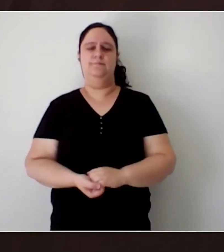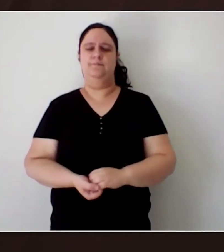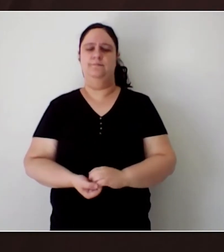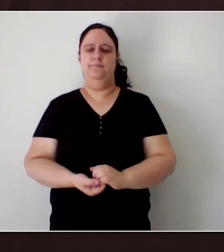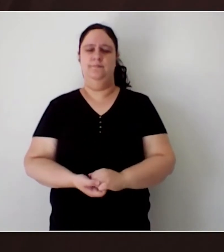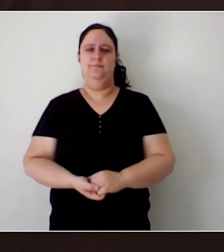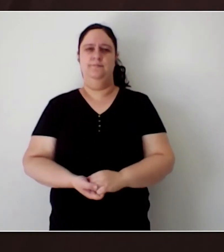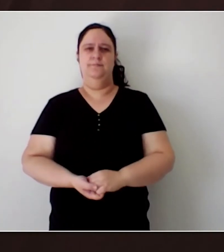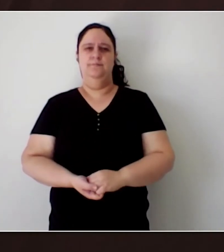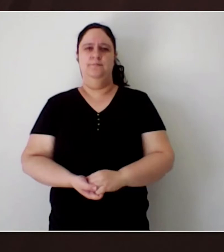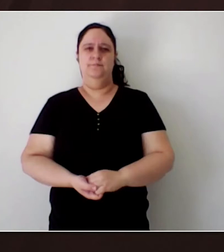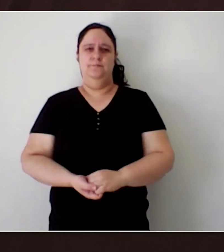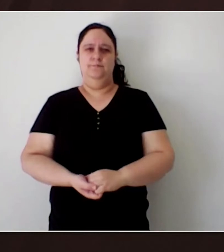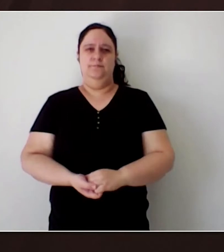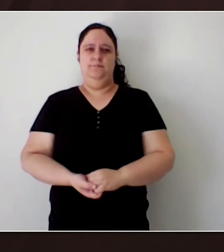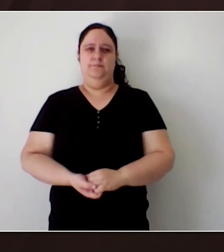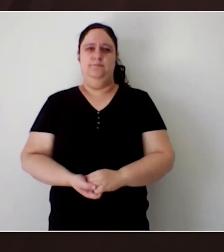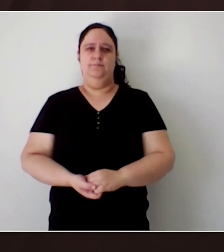bom, não tenho tempo, vou...